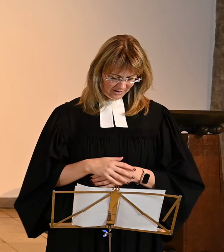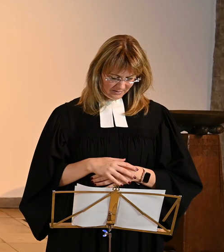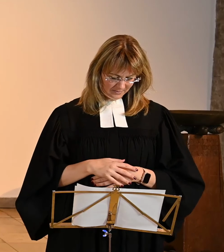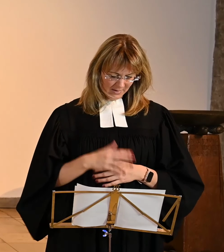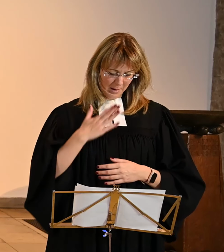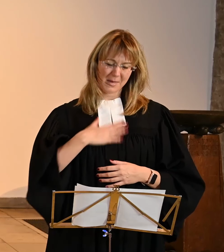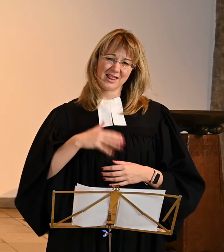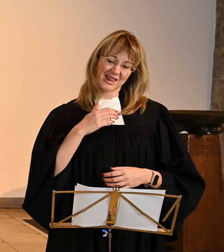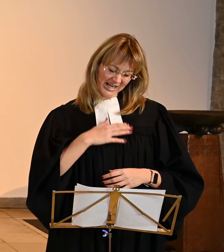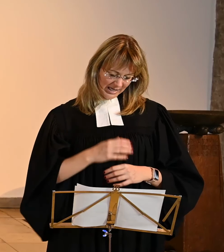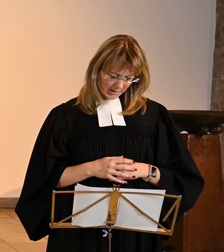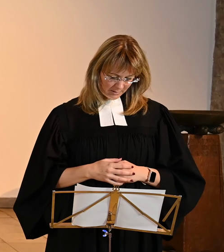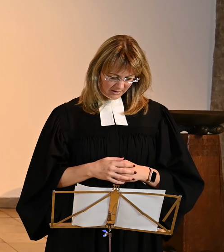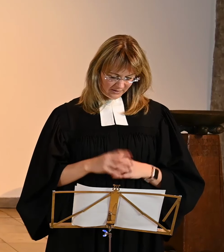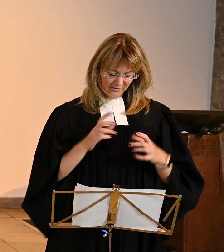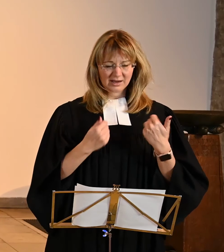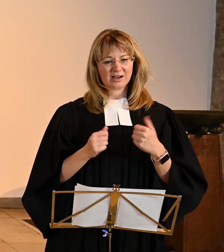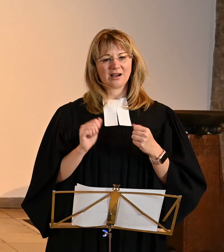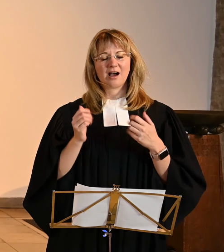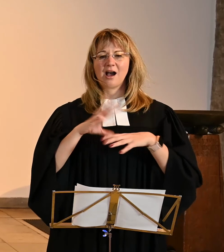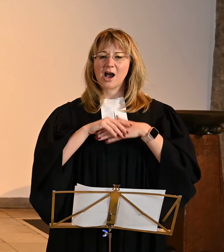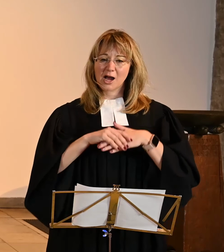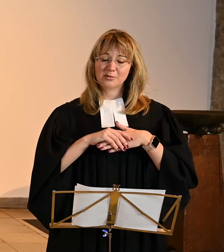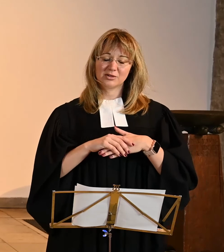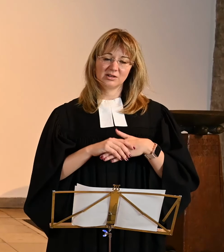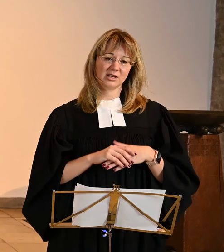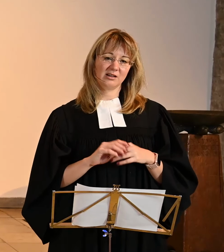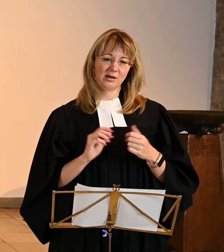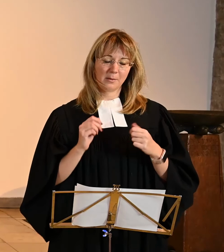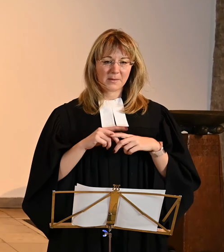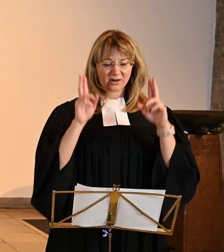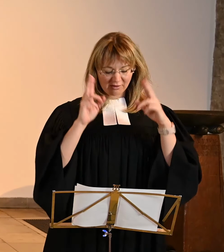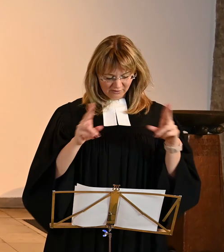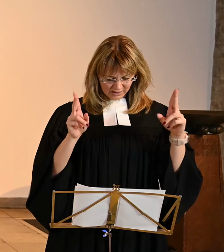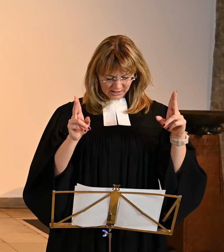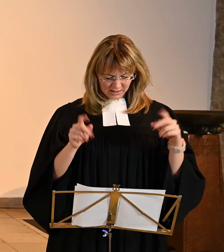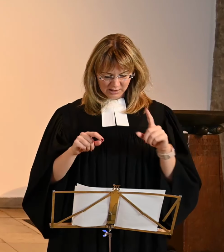Frieden. Lasst uns das in Stille tun.